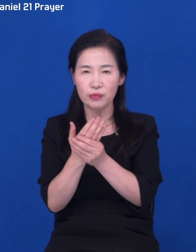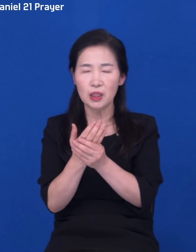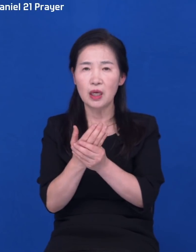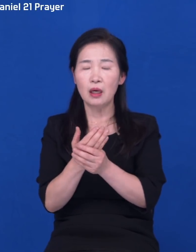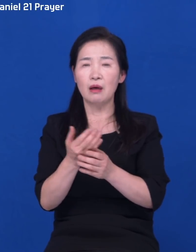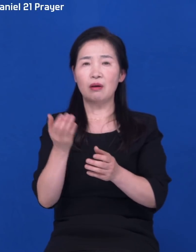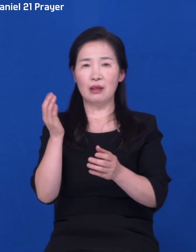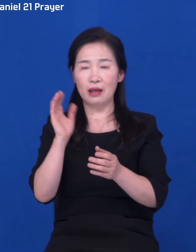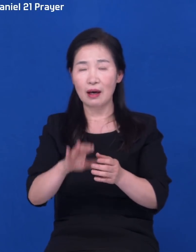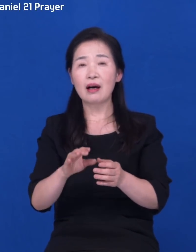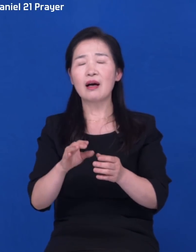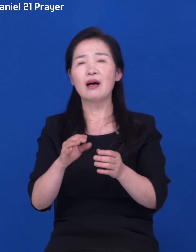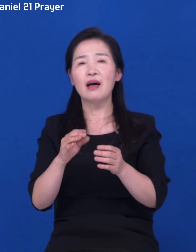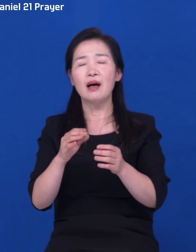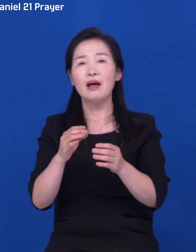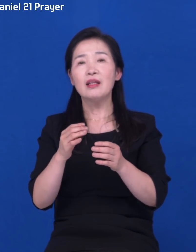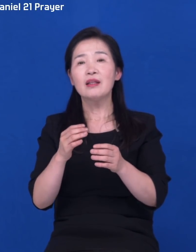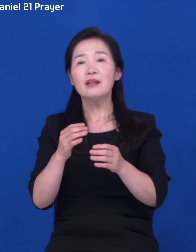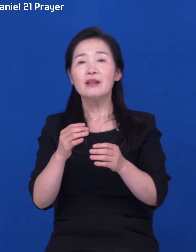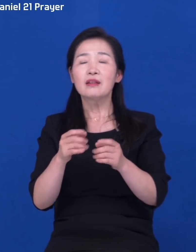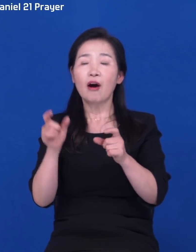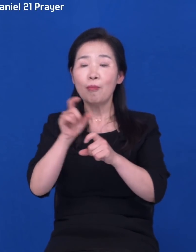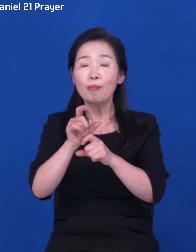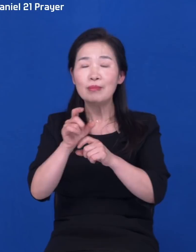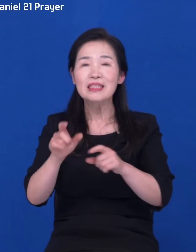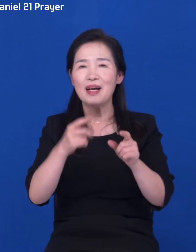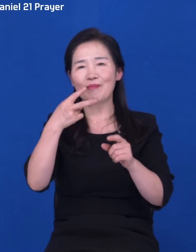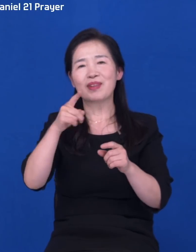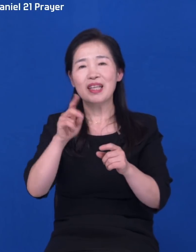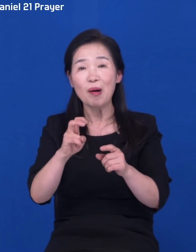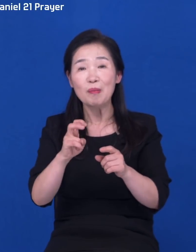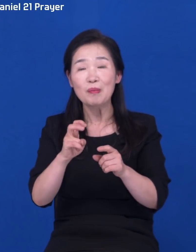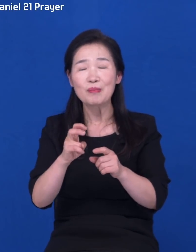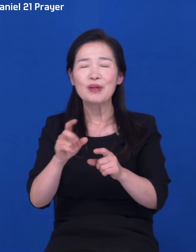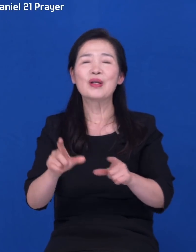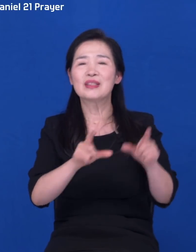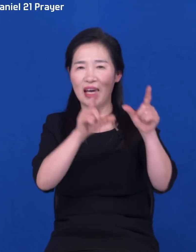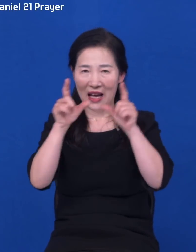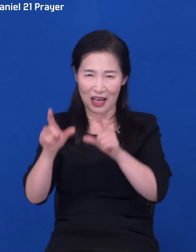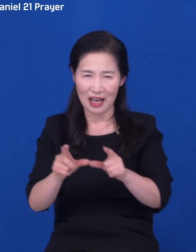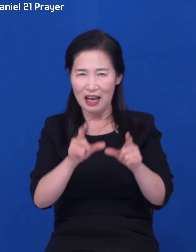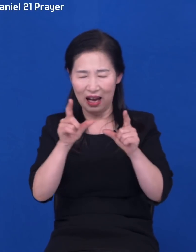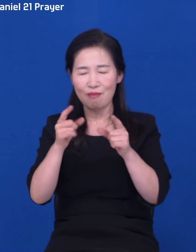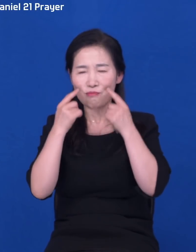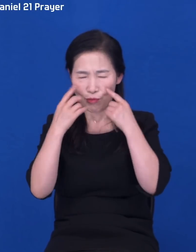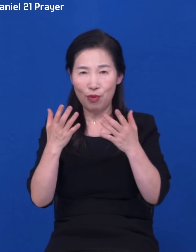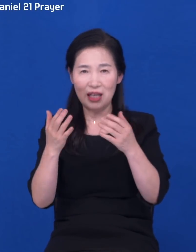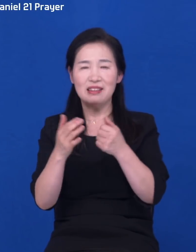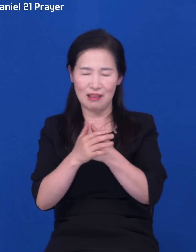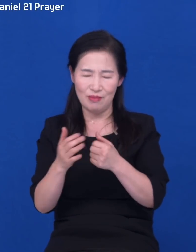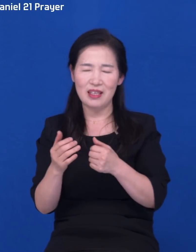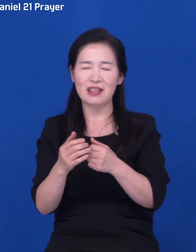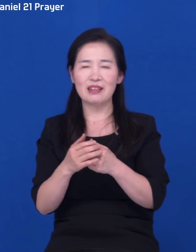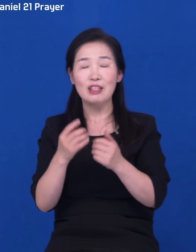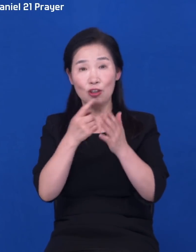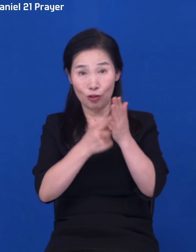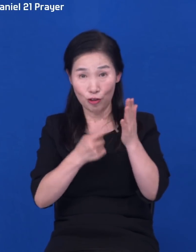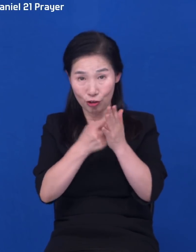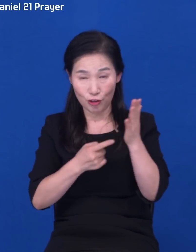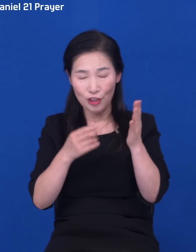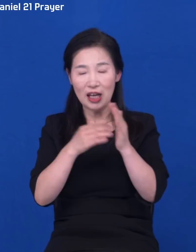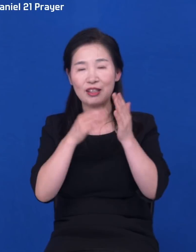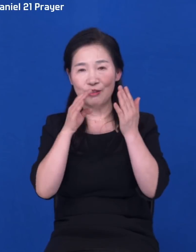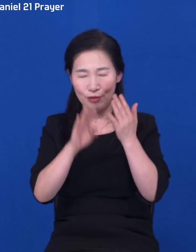너무 분명하니까 수술 받자마자 저는 제 인생을 딱 정리했어요. 나의 과거는 이미 없어지고 난 이제 새 몸이